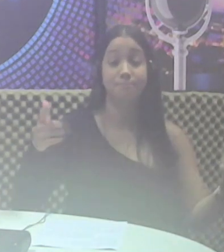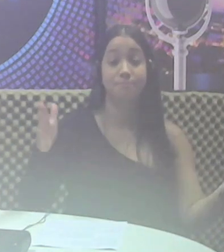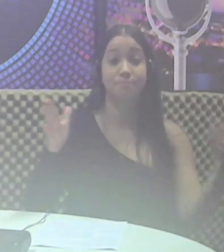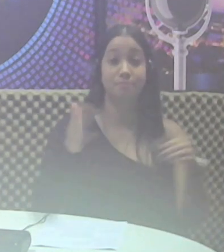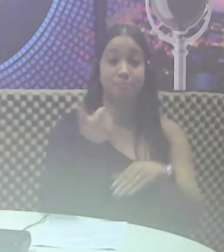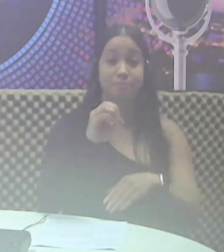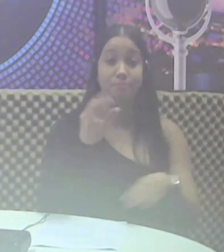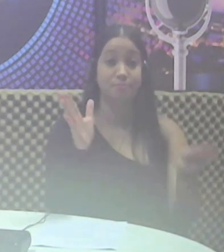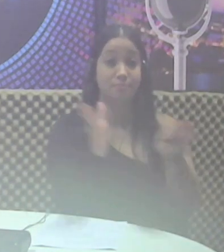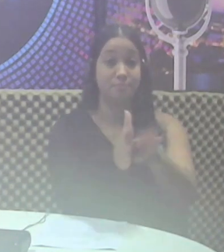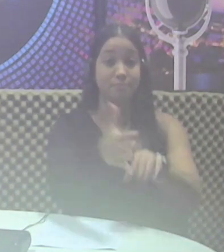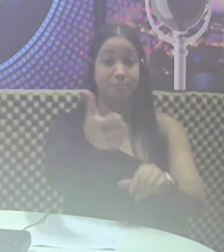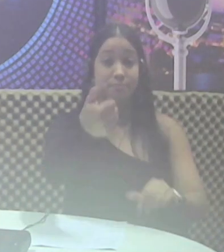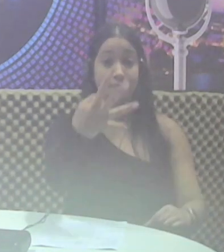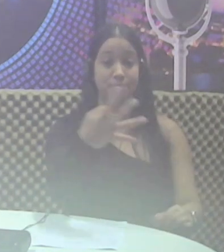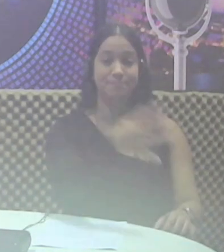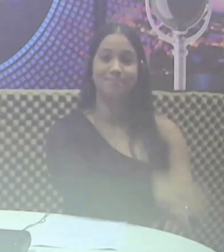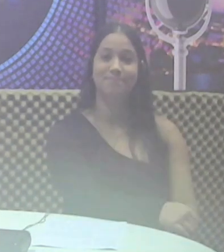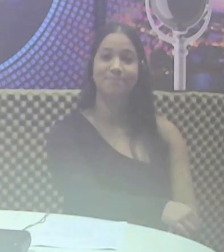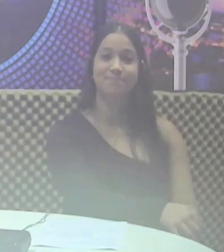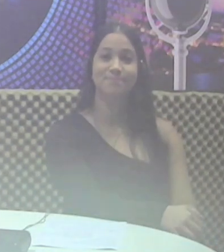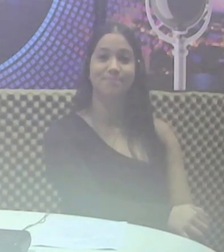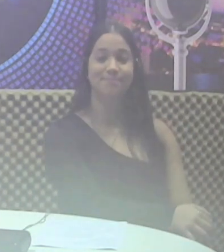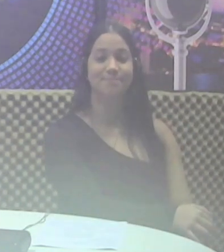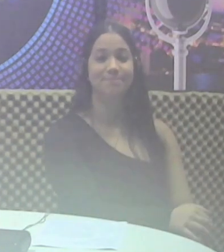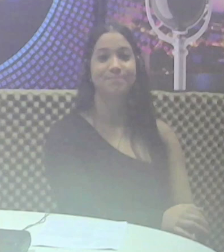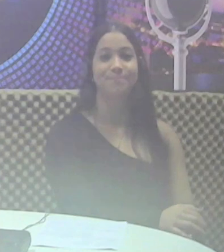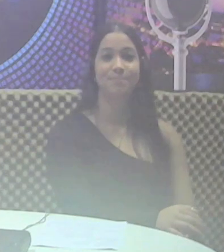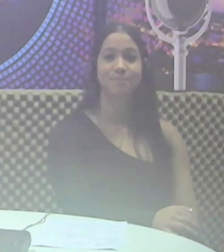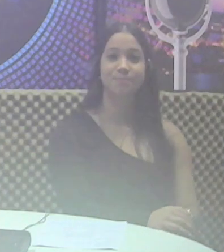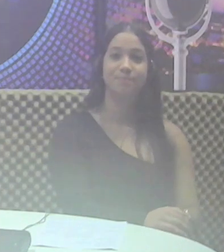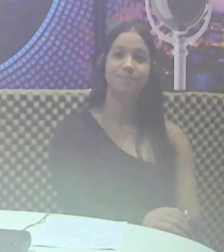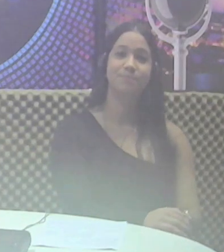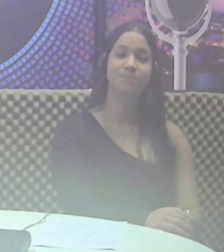de 10 a 14 anos.